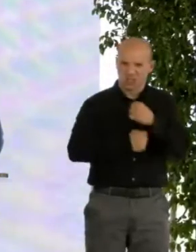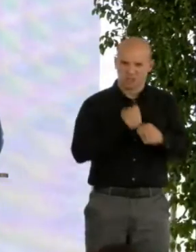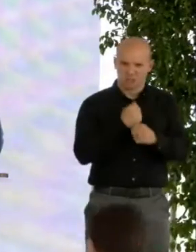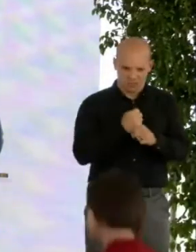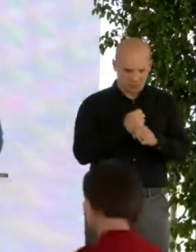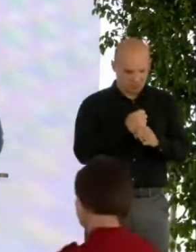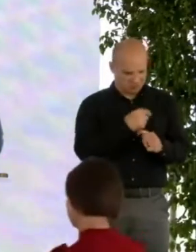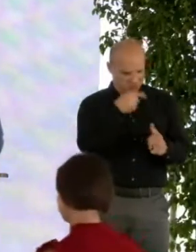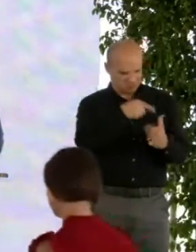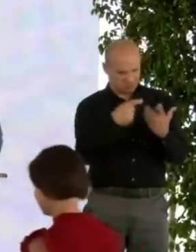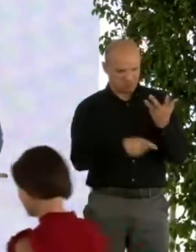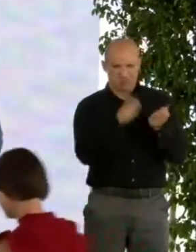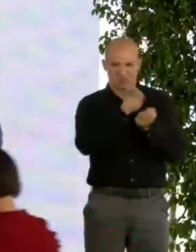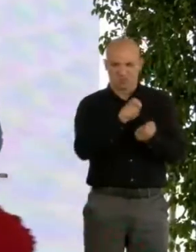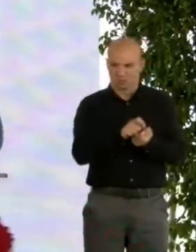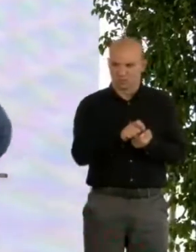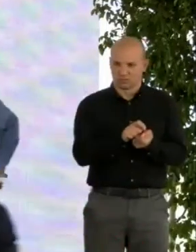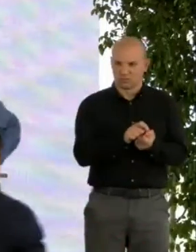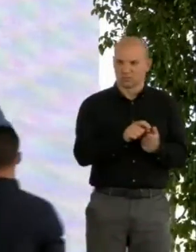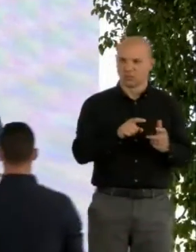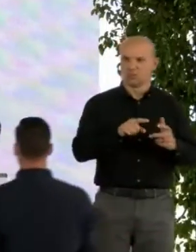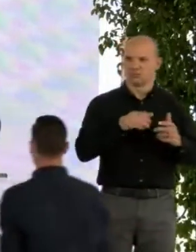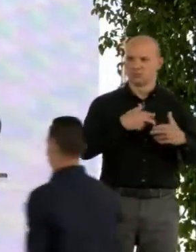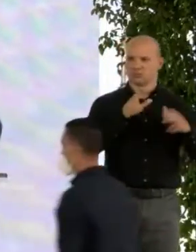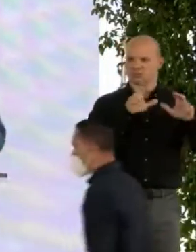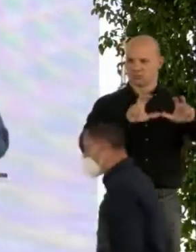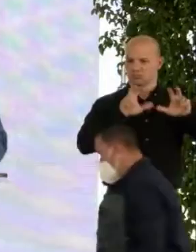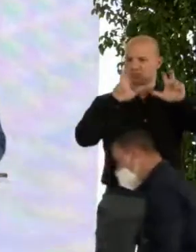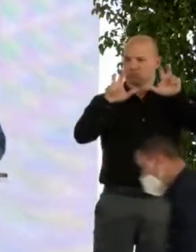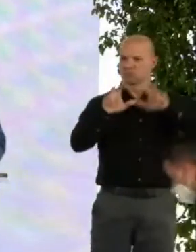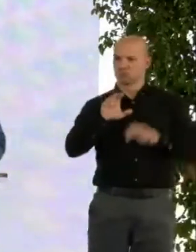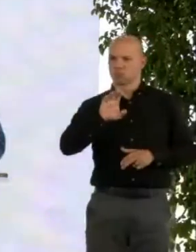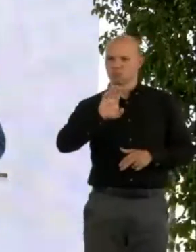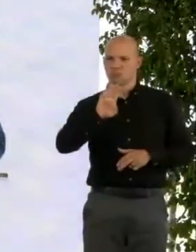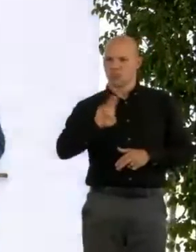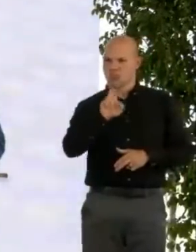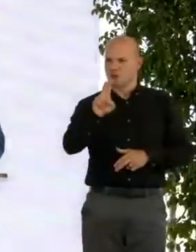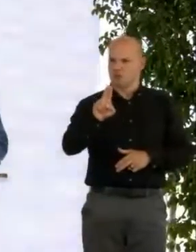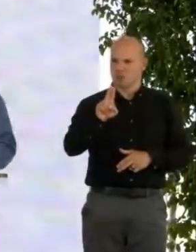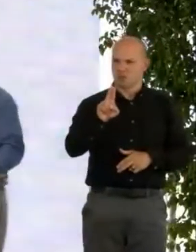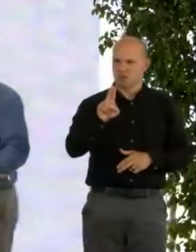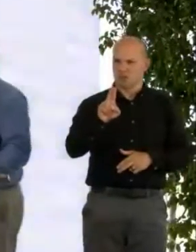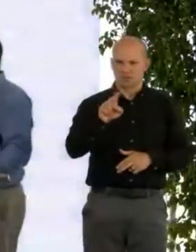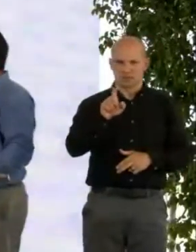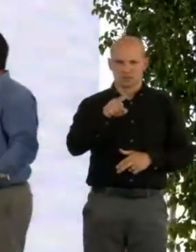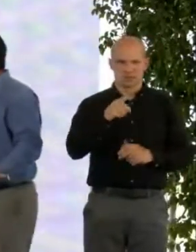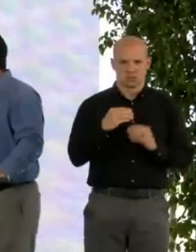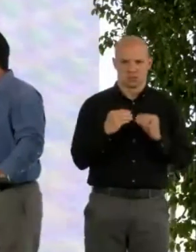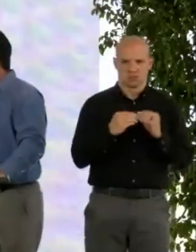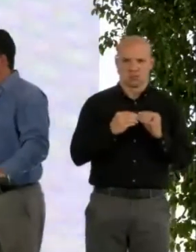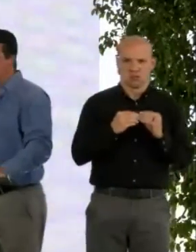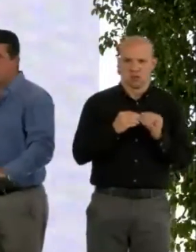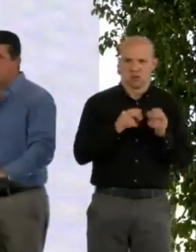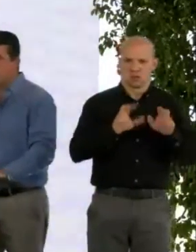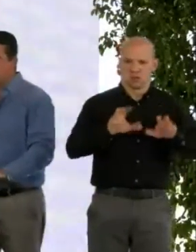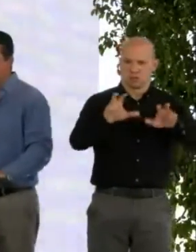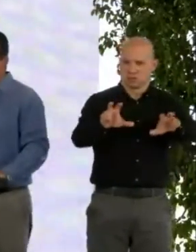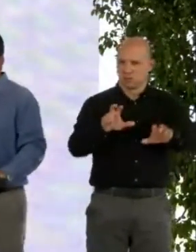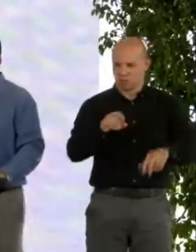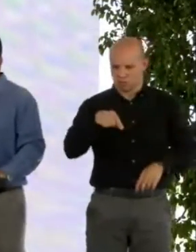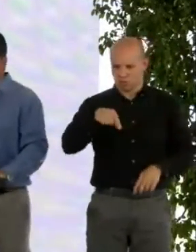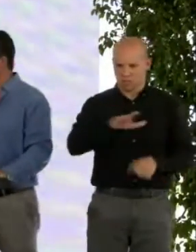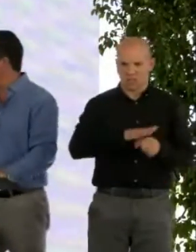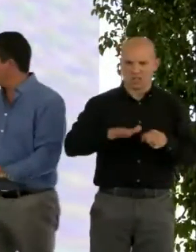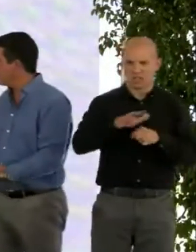de la inversión inicial, Bahía Urbana Redevelopment no va a tener que hacer más ninguna inversión, o sea, si básicamente se le cede esta